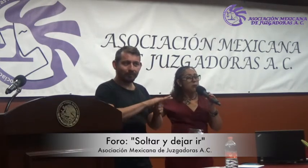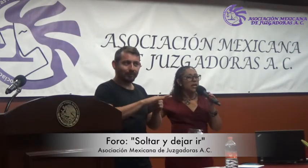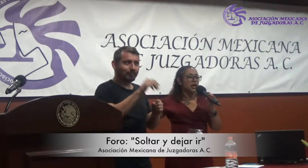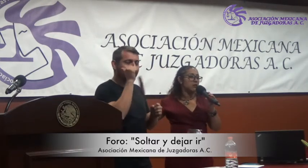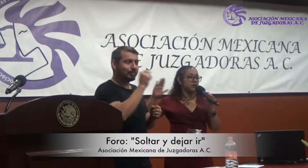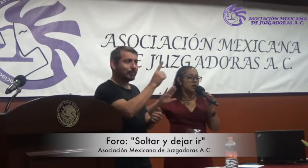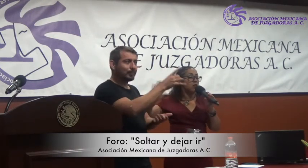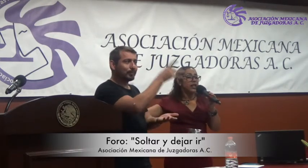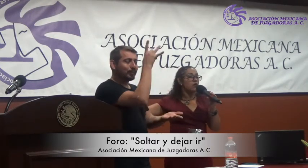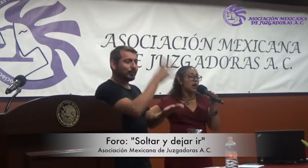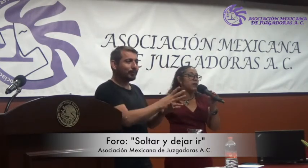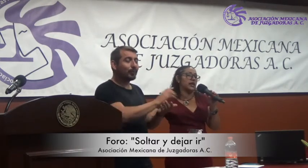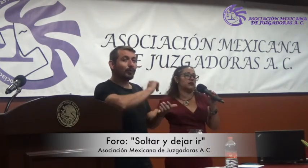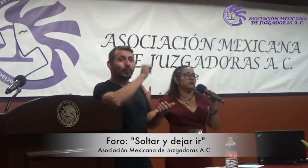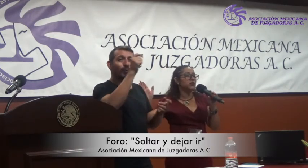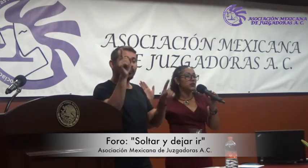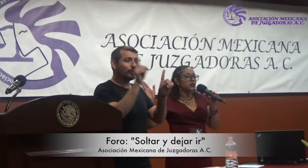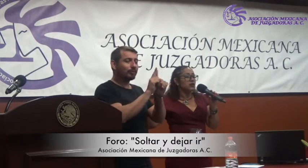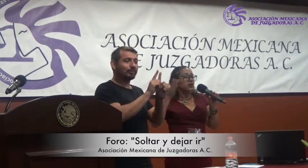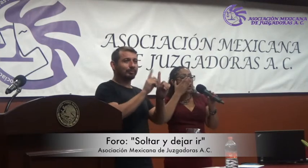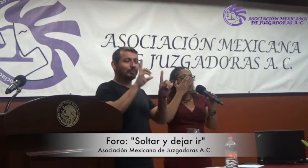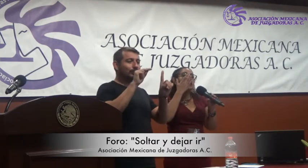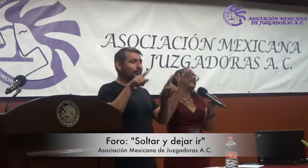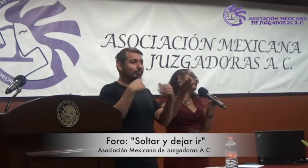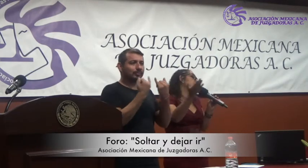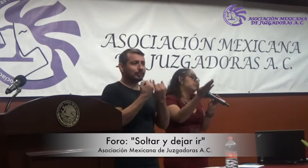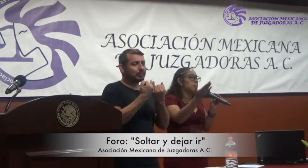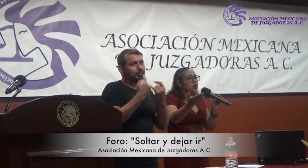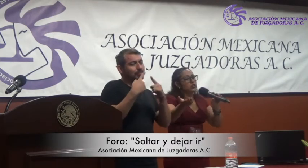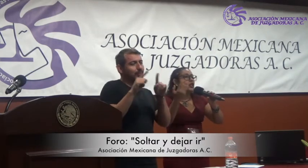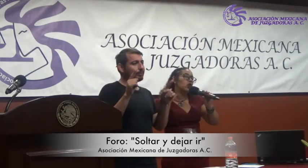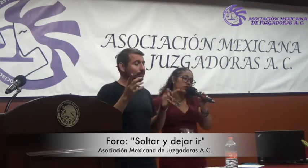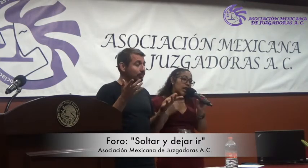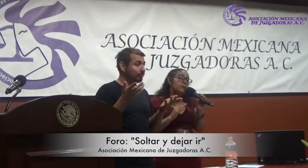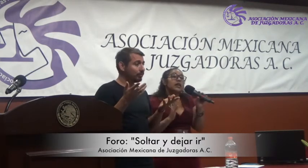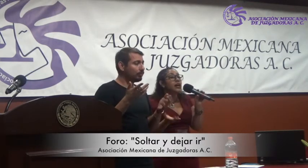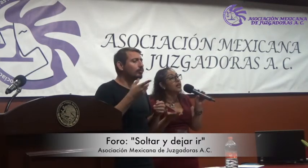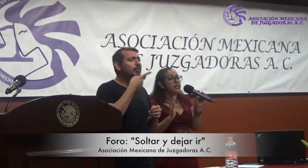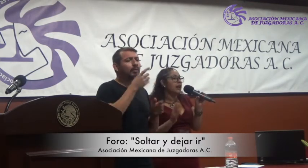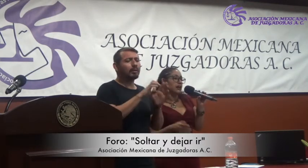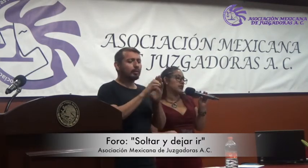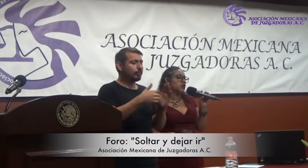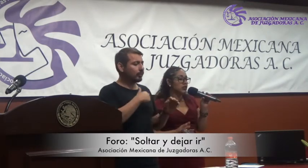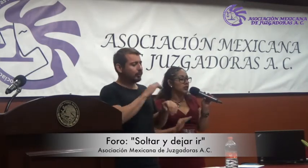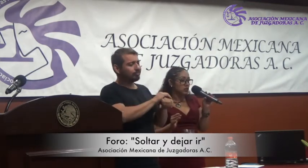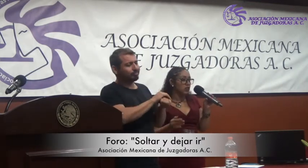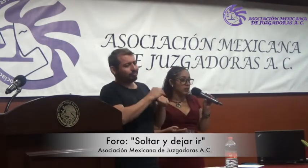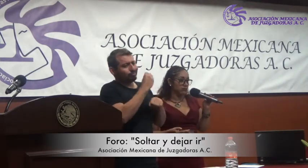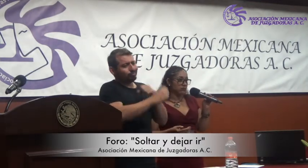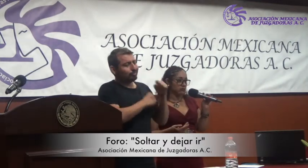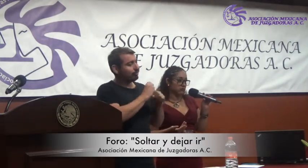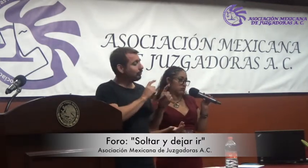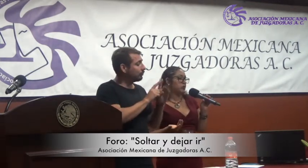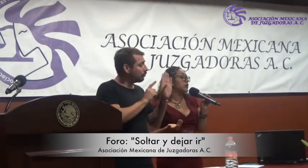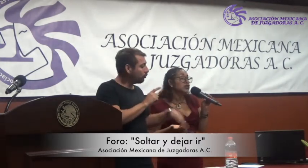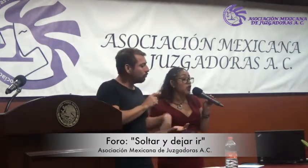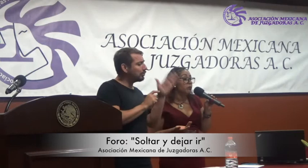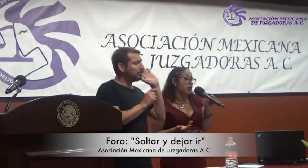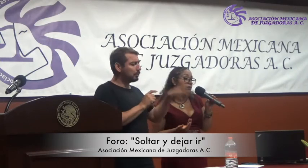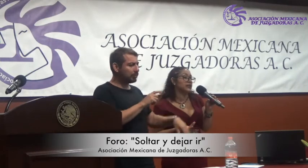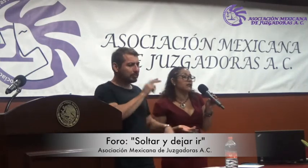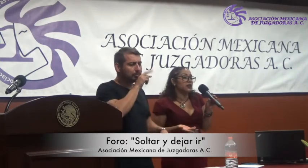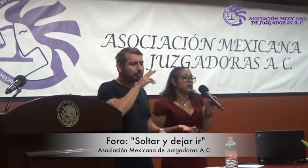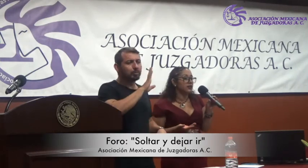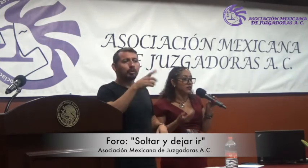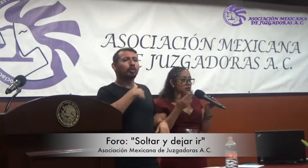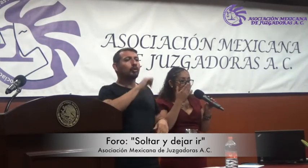si es una amiga y muere una amiga. Ah, pues entonces me consigo otra amiga y ya entonces estoy bien. Pues eso no